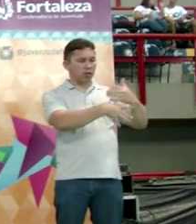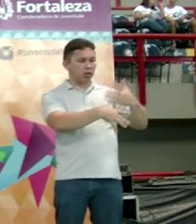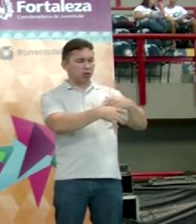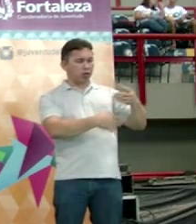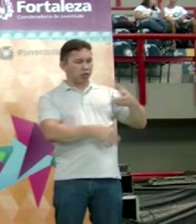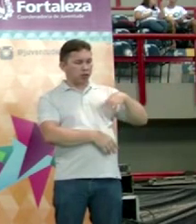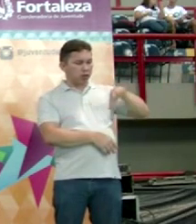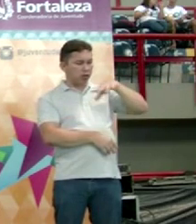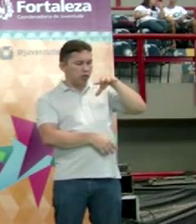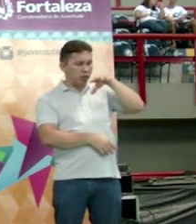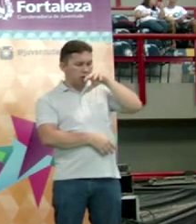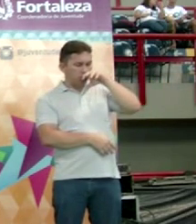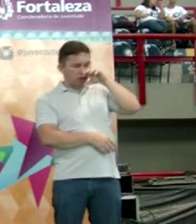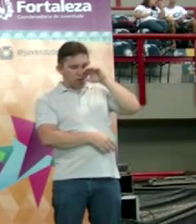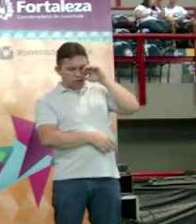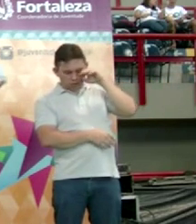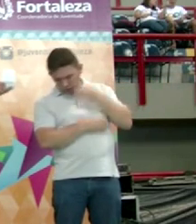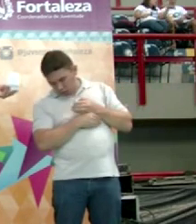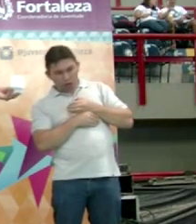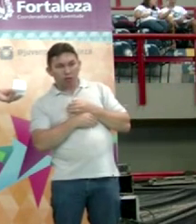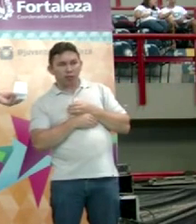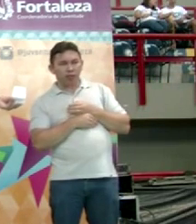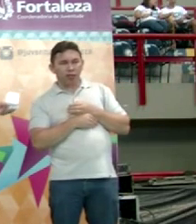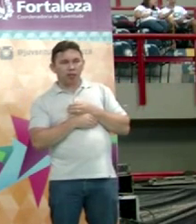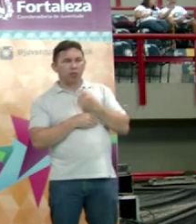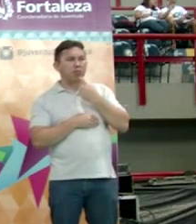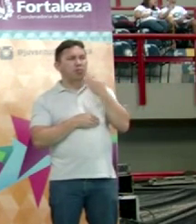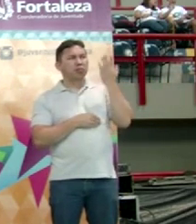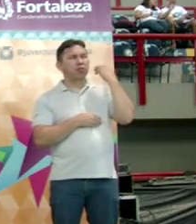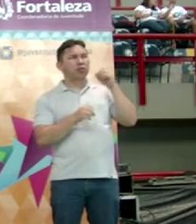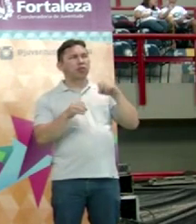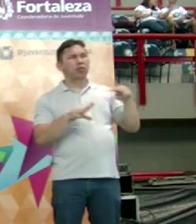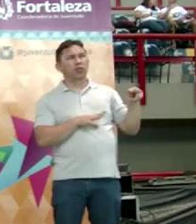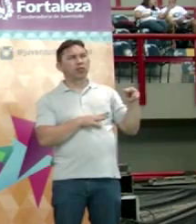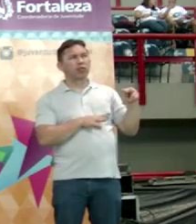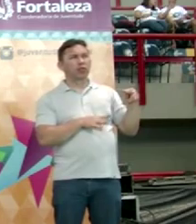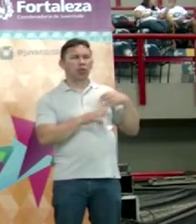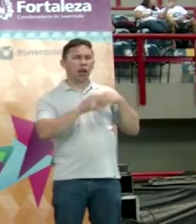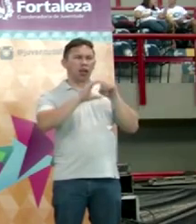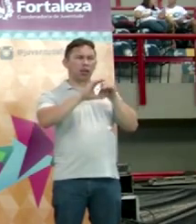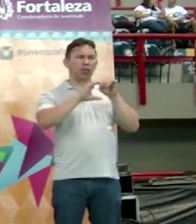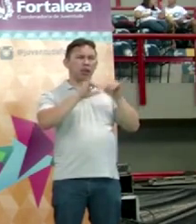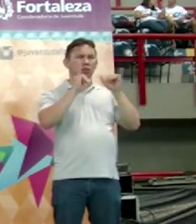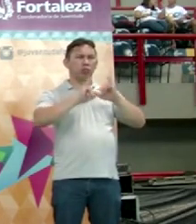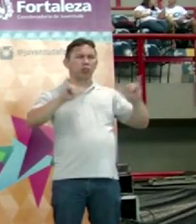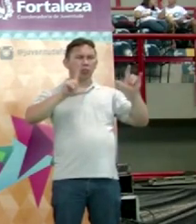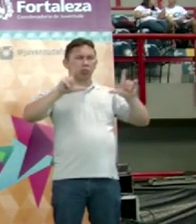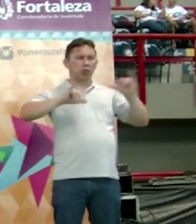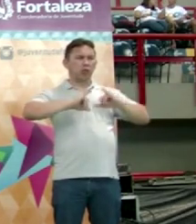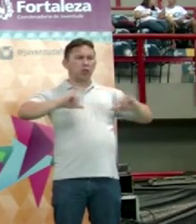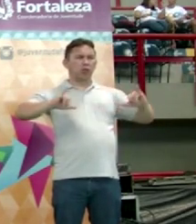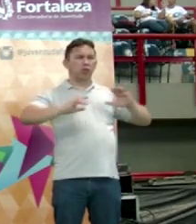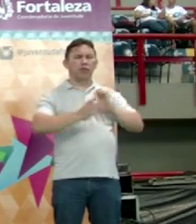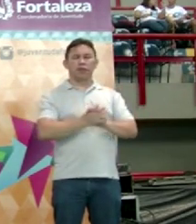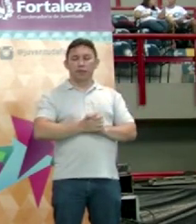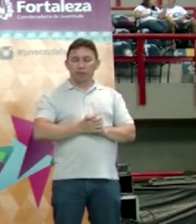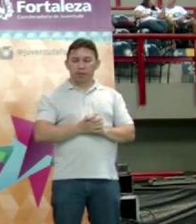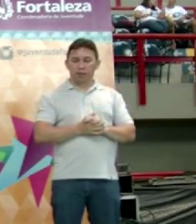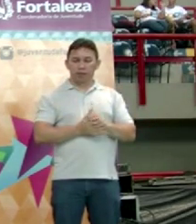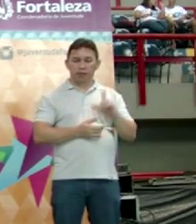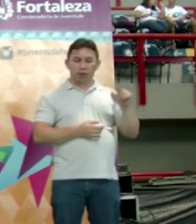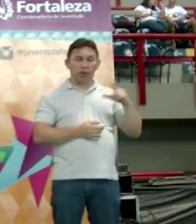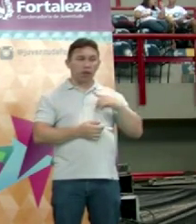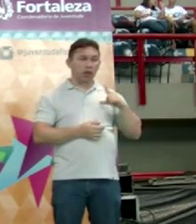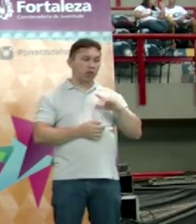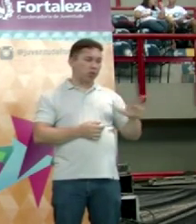dormir, que foi uma reportagem que saiu esse final de semana, acho que na Globo, né? Na verdade,